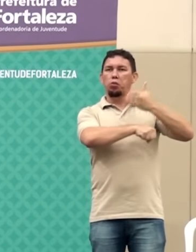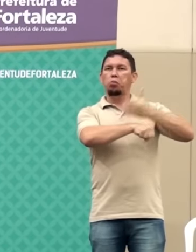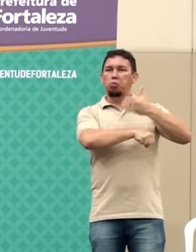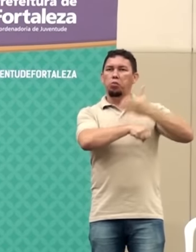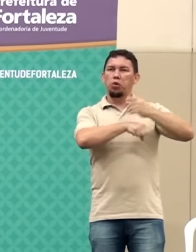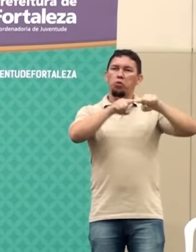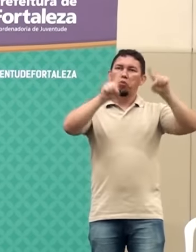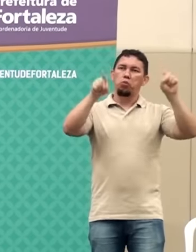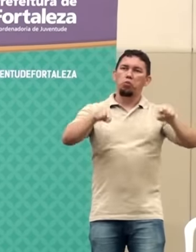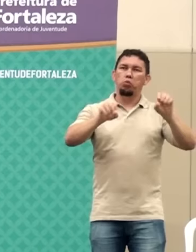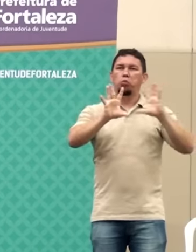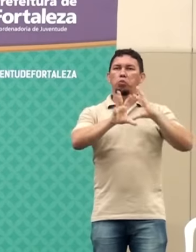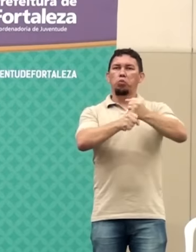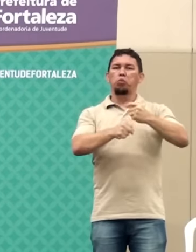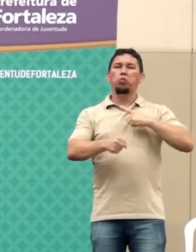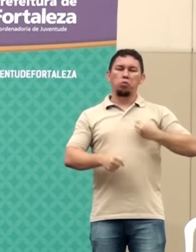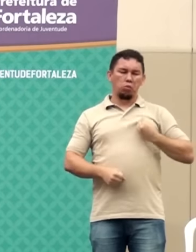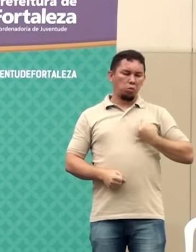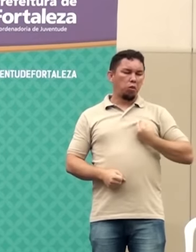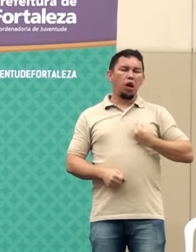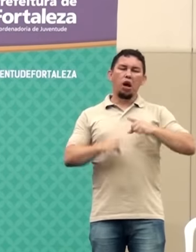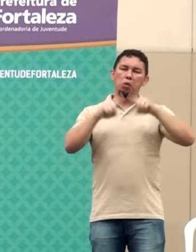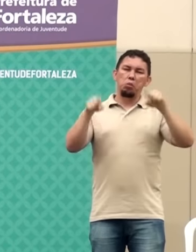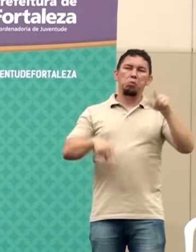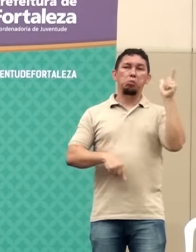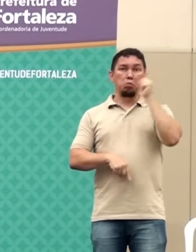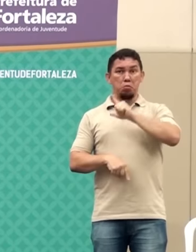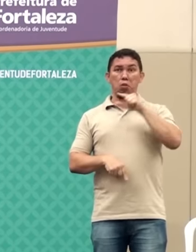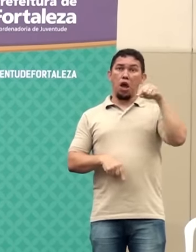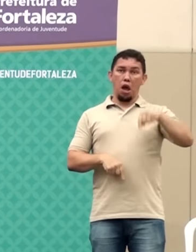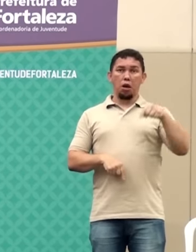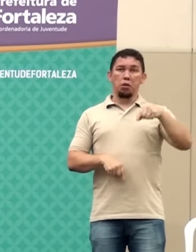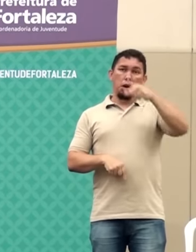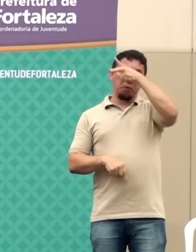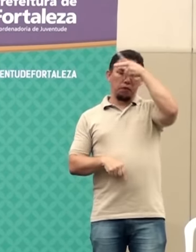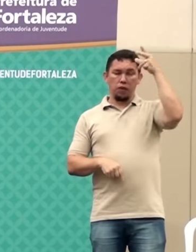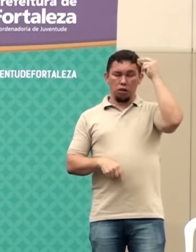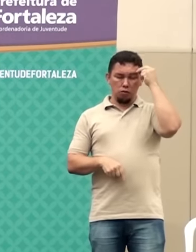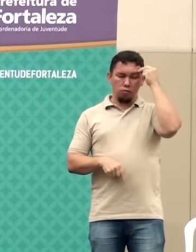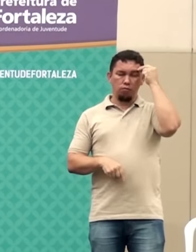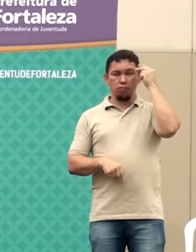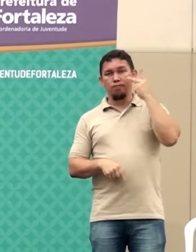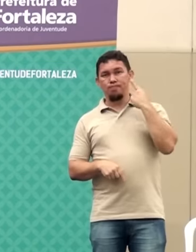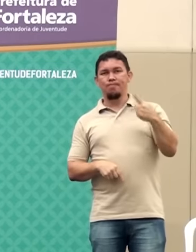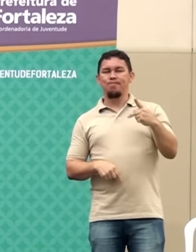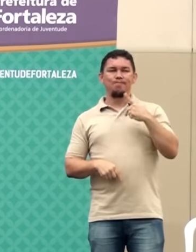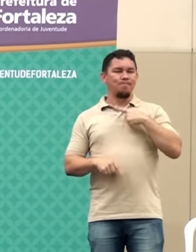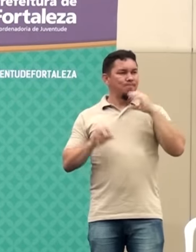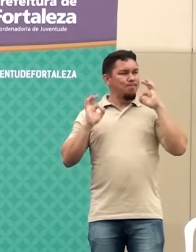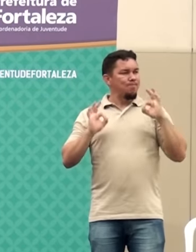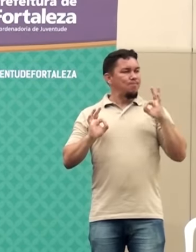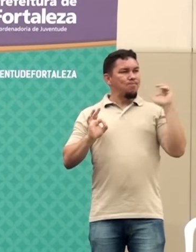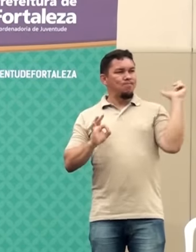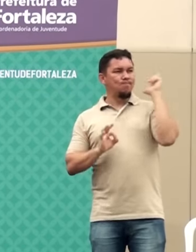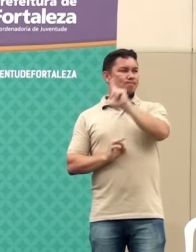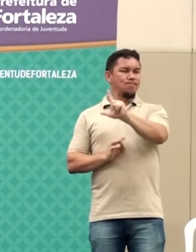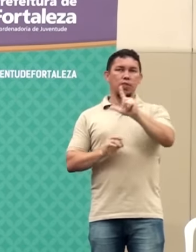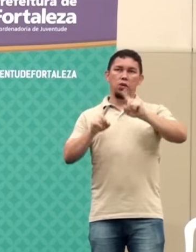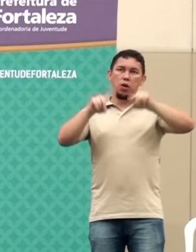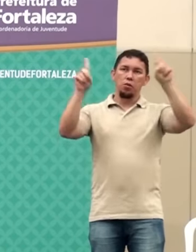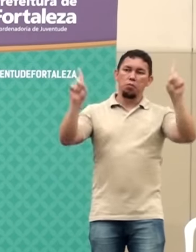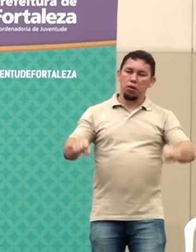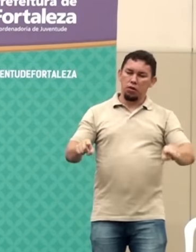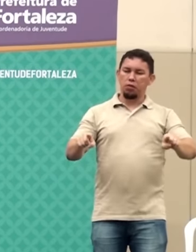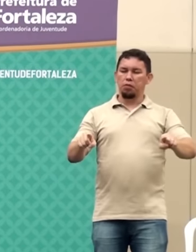E é um projeto vitorioso, né? A Prefeitura de Fortaleza realmente acertou, né, nesse